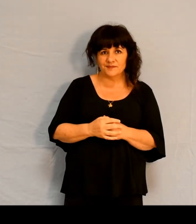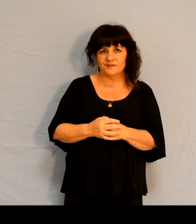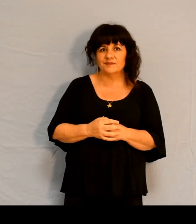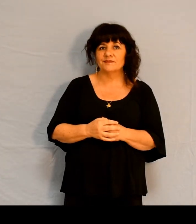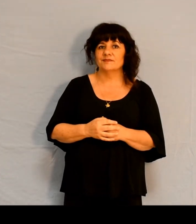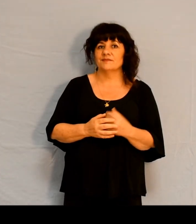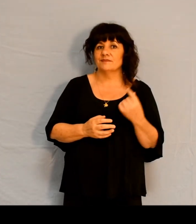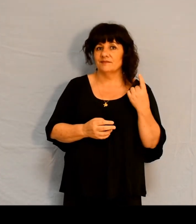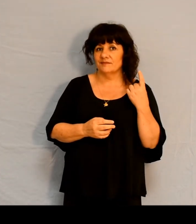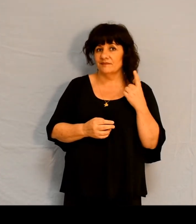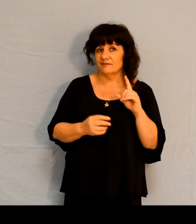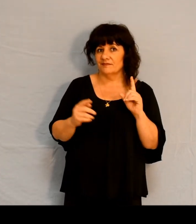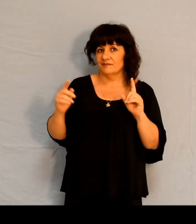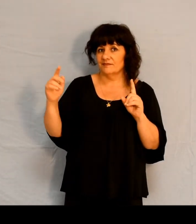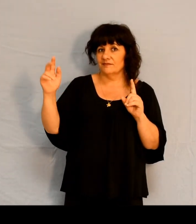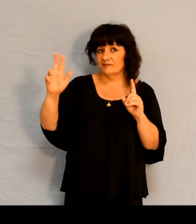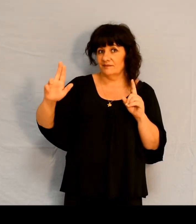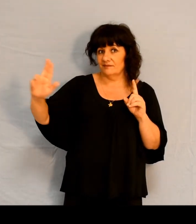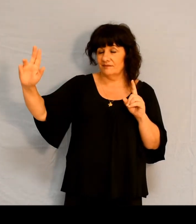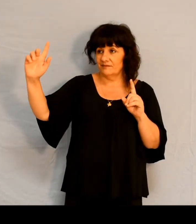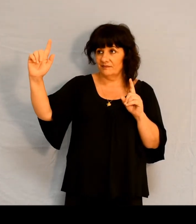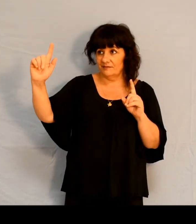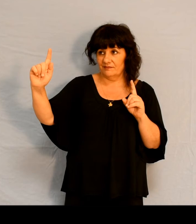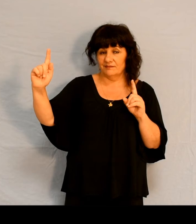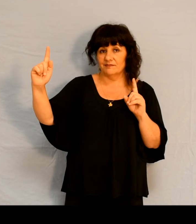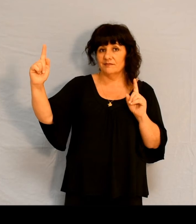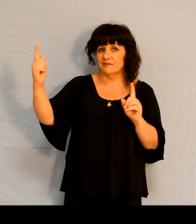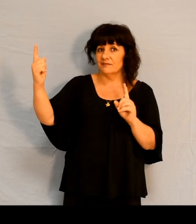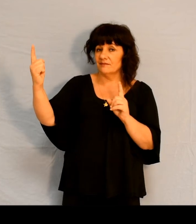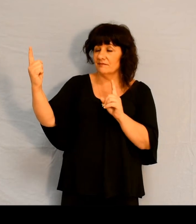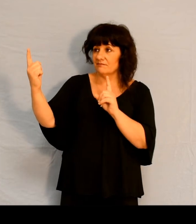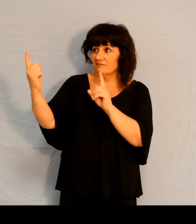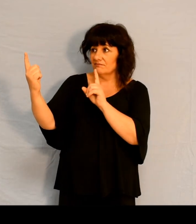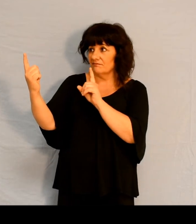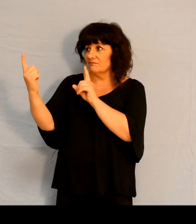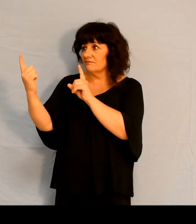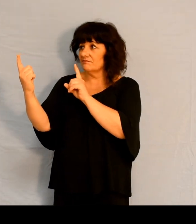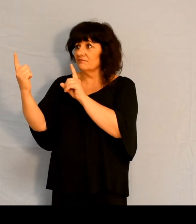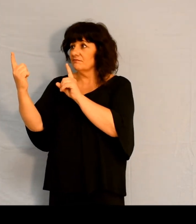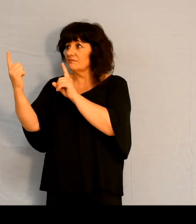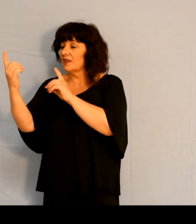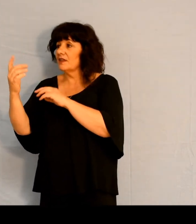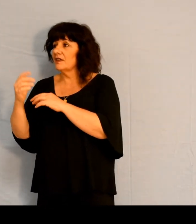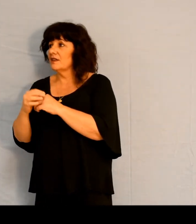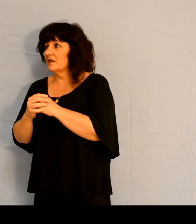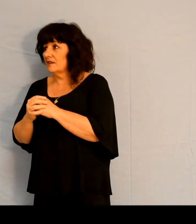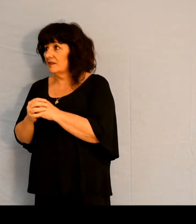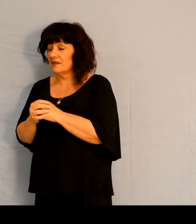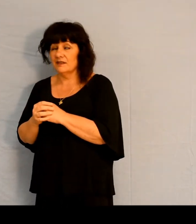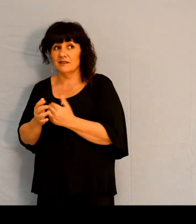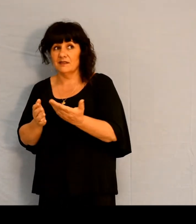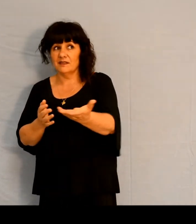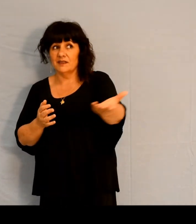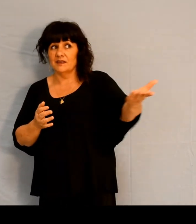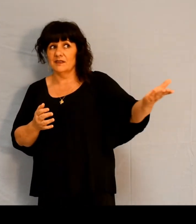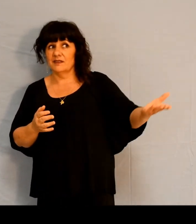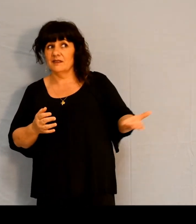Abraham s'approcha et dit : « Vas-tu vraiment faire périr le juste avec le